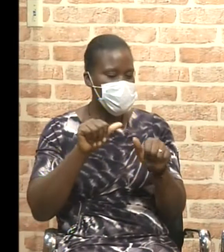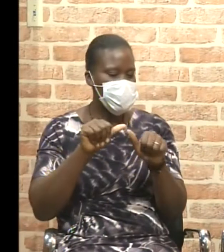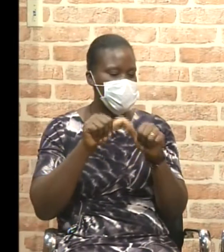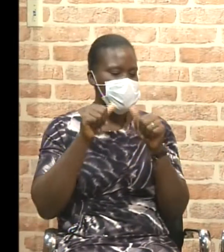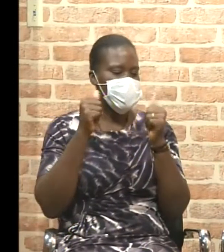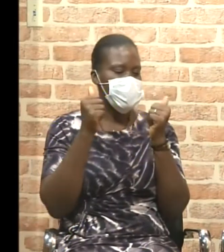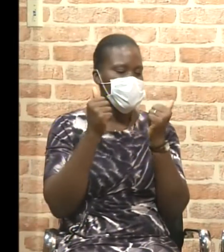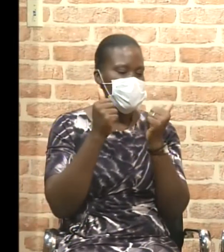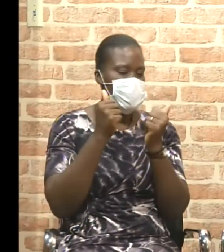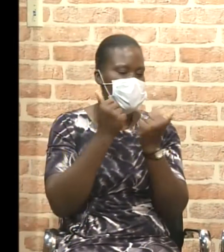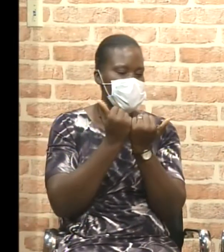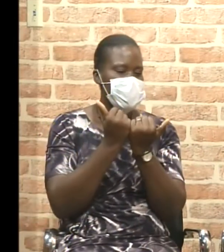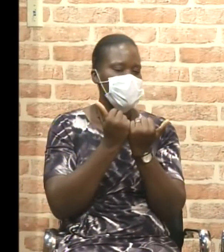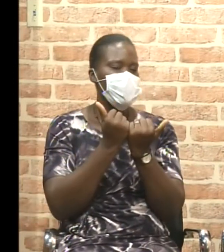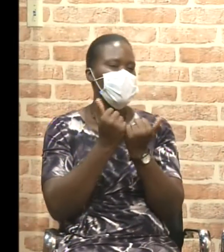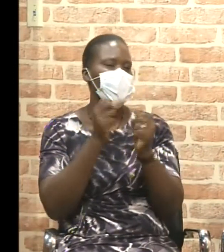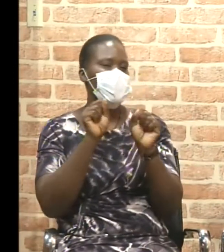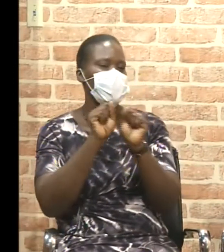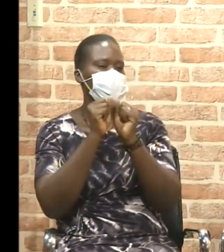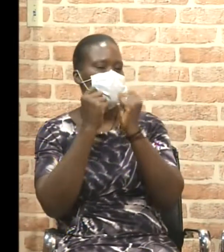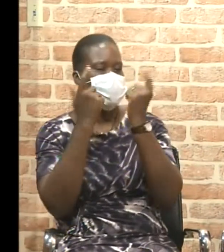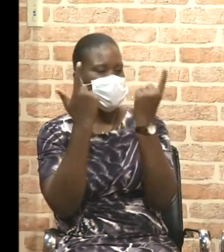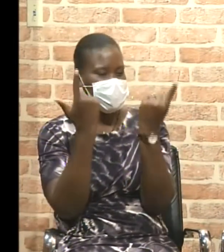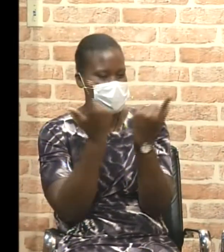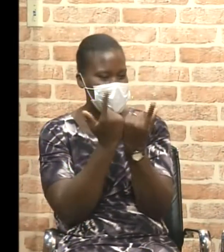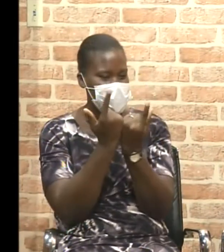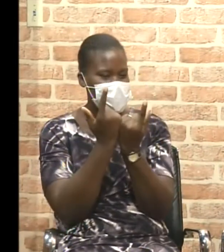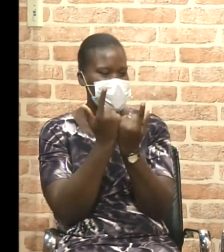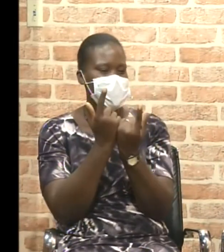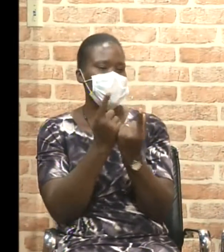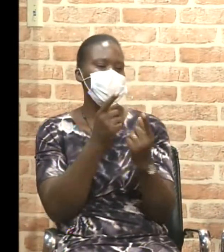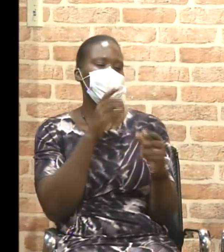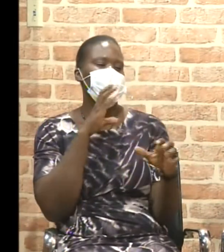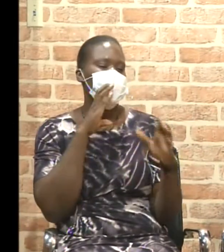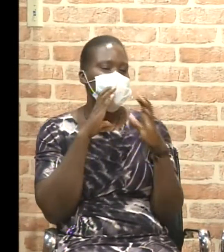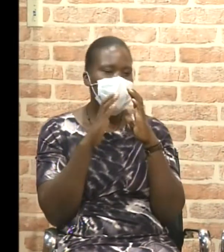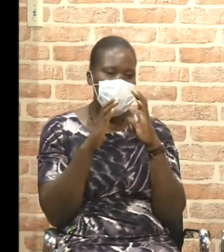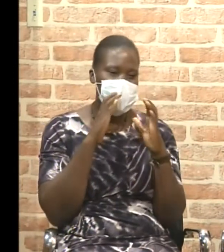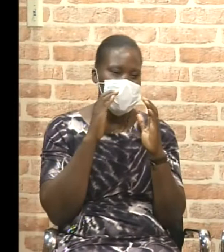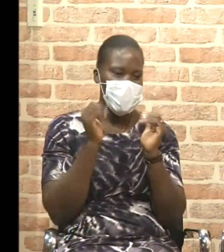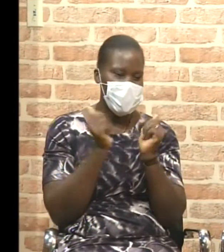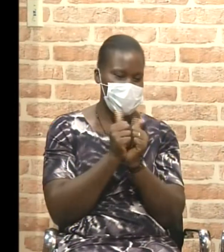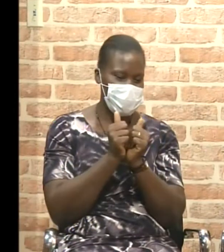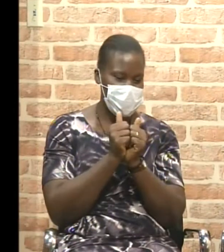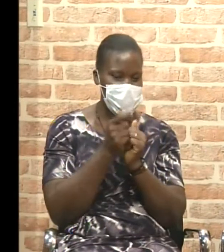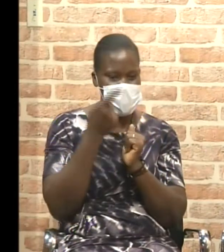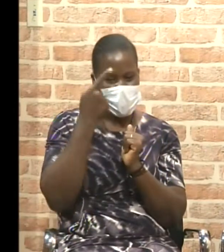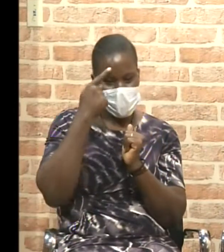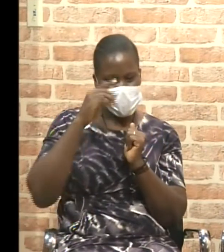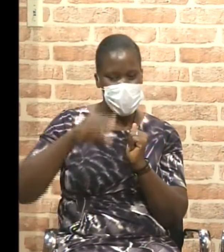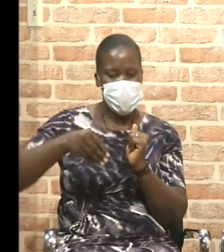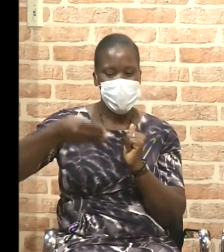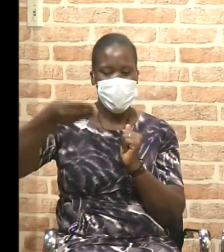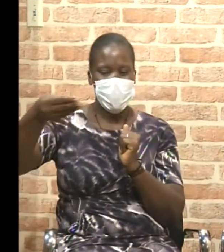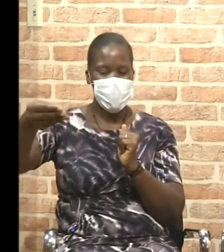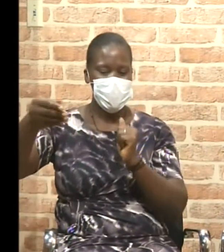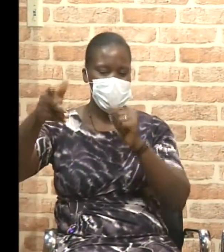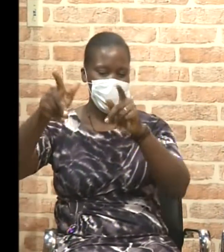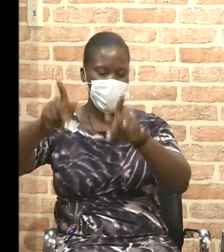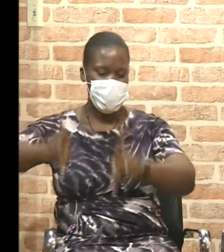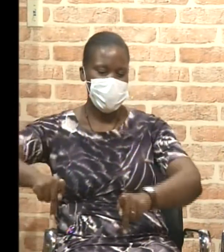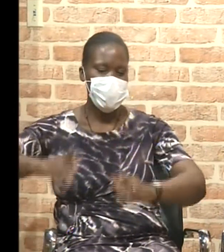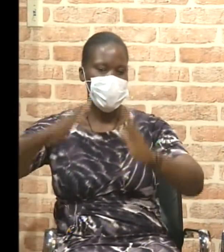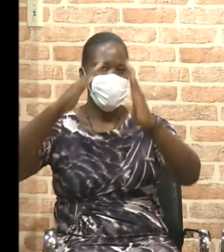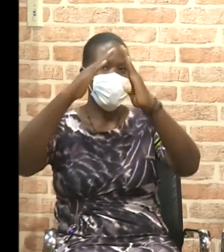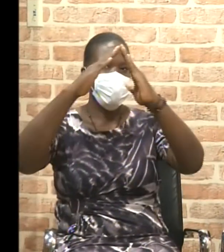té li entre en contact avec pour ça parce que faut que nous relocaliser moun yo. Faut que nous son projet qui là, moi jeune projet ça dans